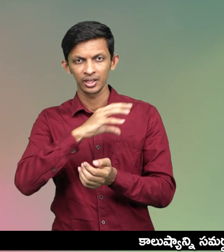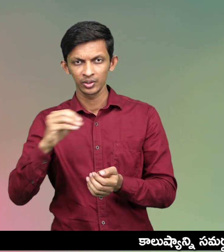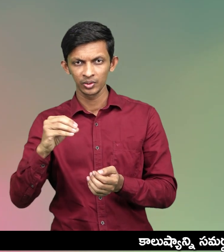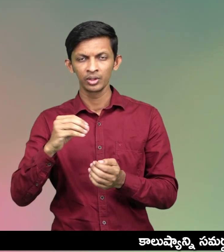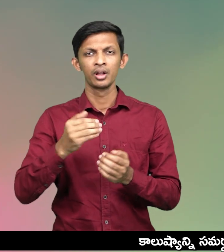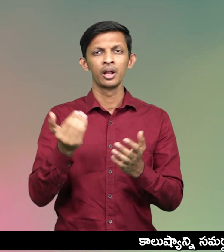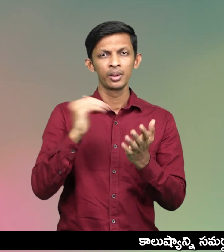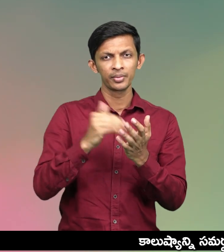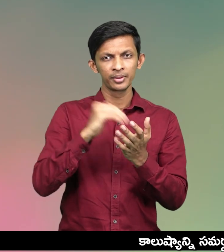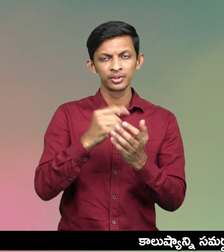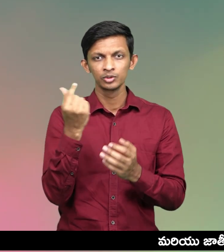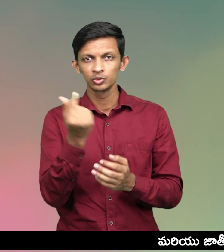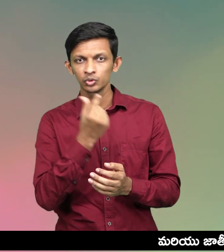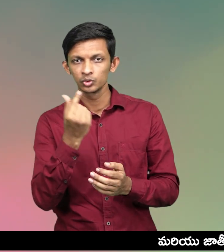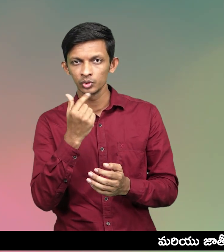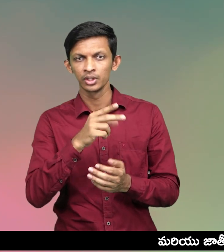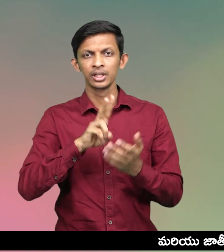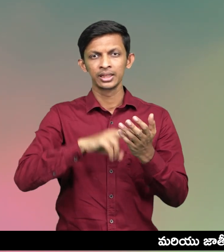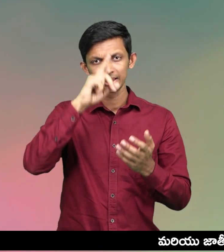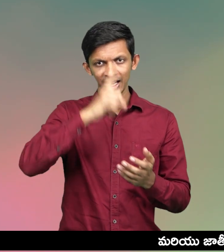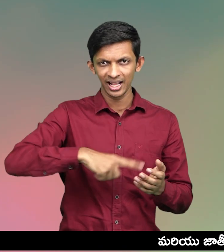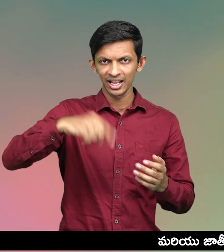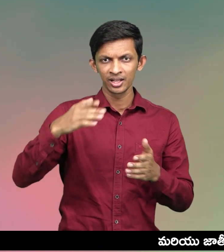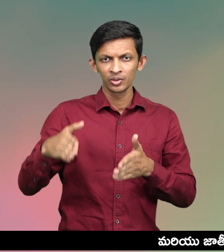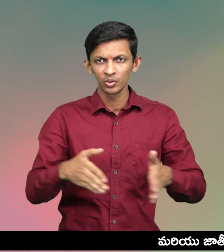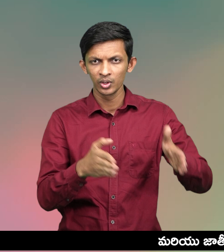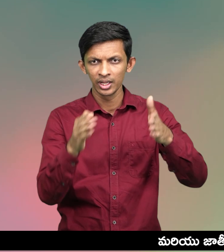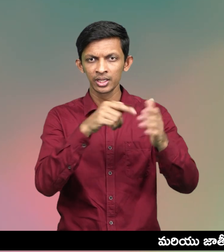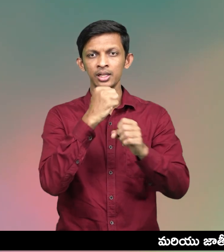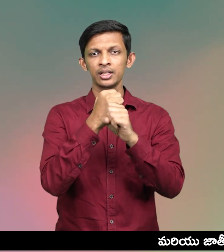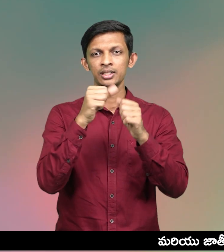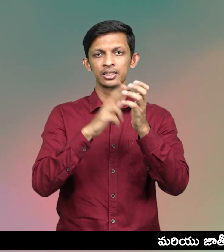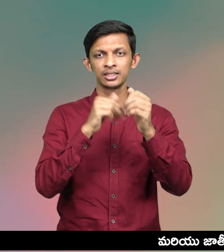పరిరక్షణ మరియు జాతీయ నది గంగా పునరుజ్జీవనం.